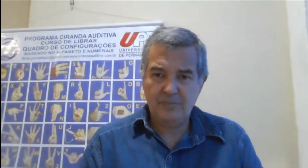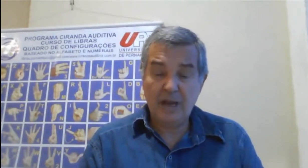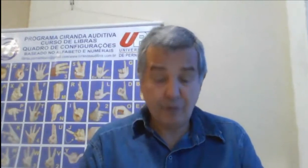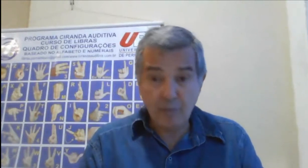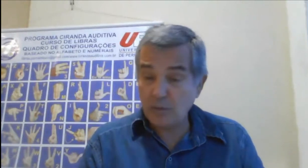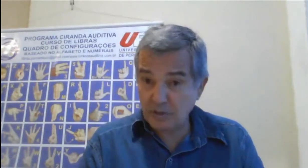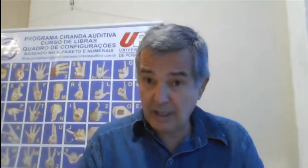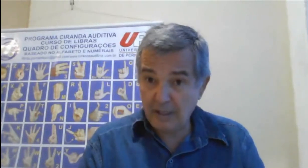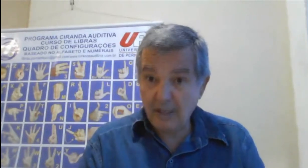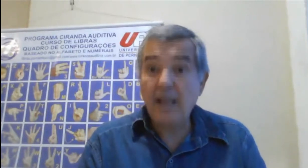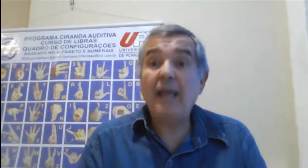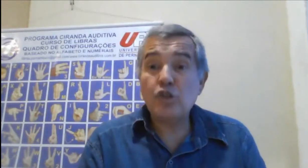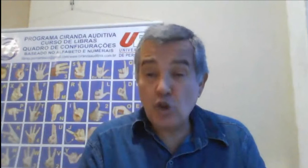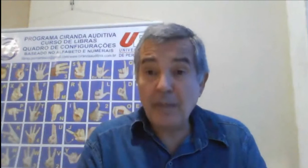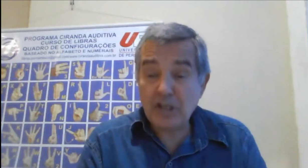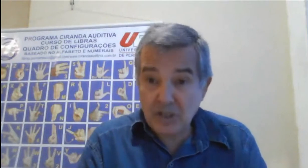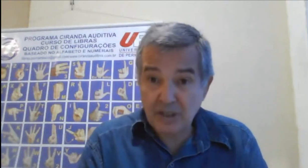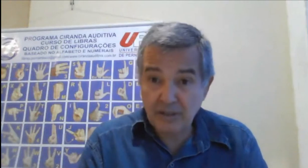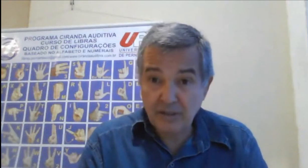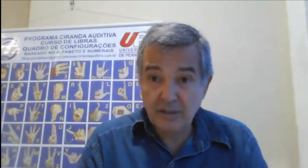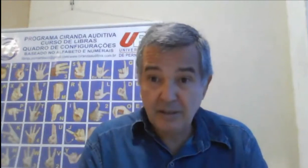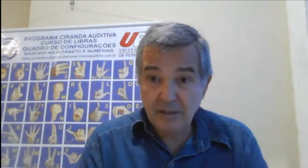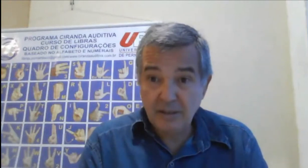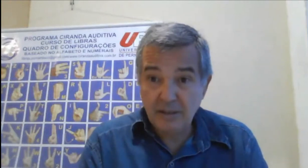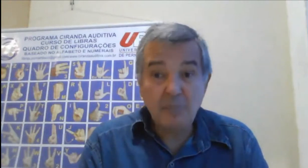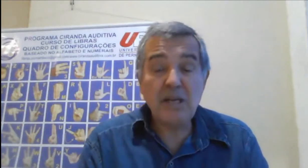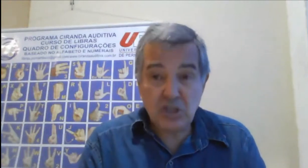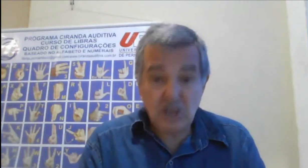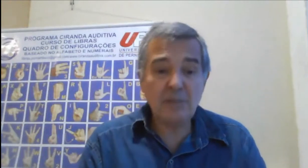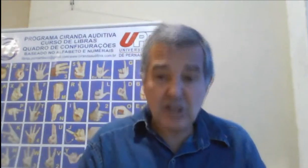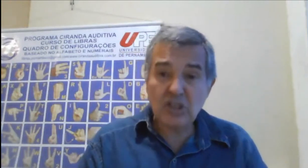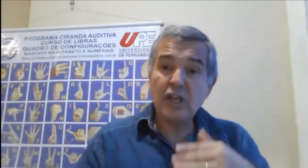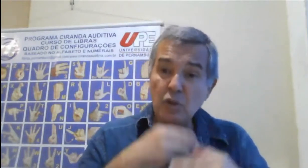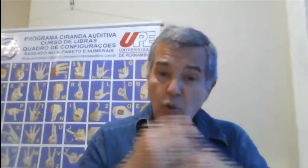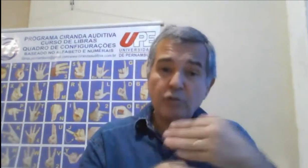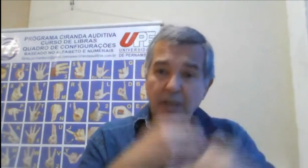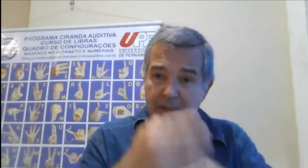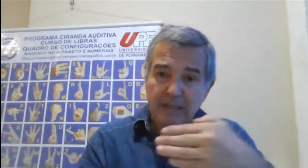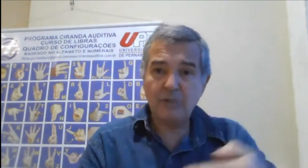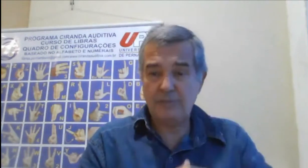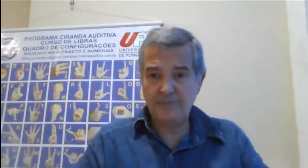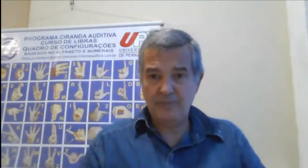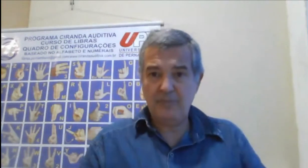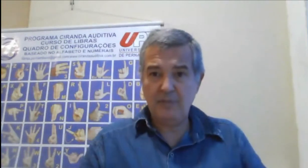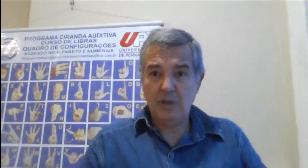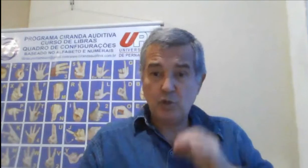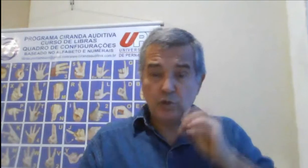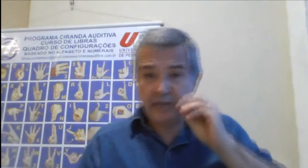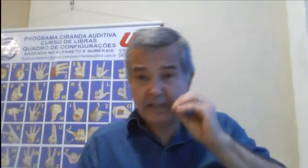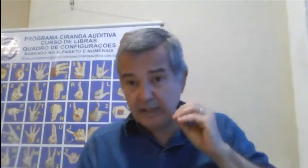Da forma como está, é só mentira. Mentira, mentira, e o engodo vai passando. O surdo vai entrando